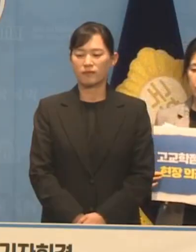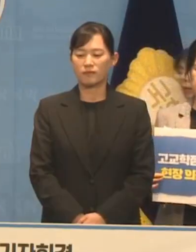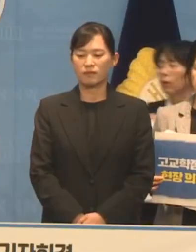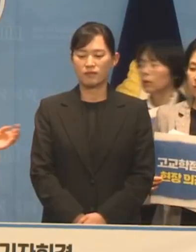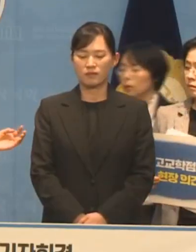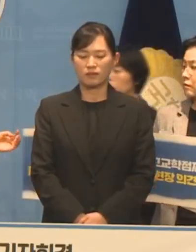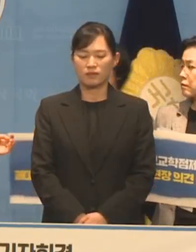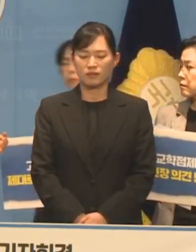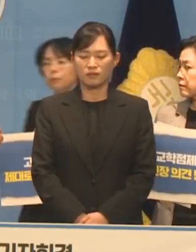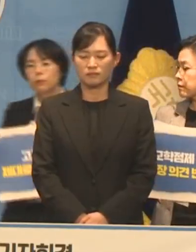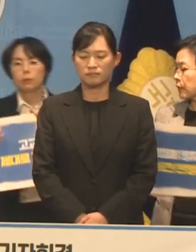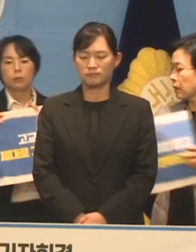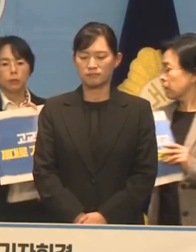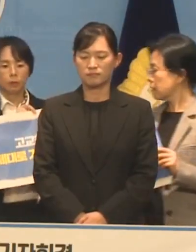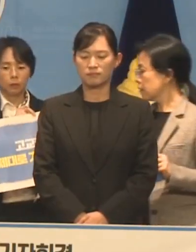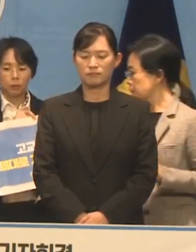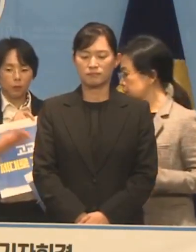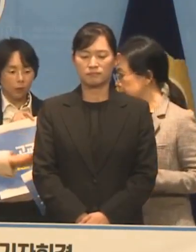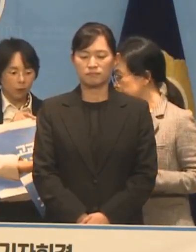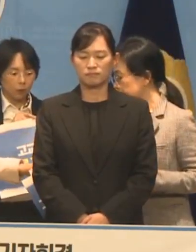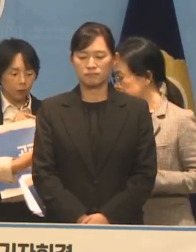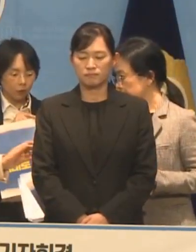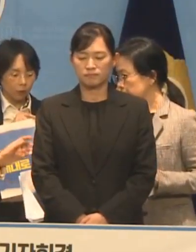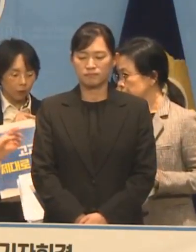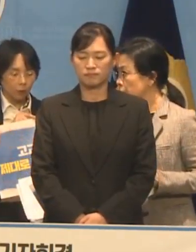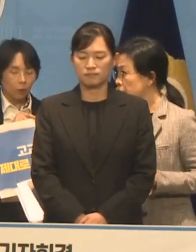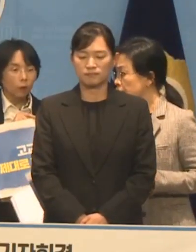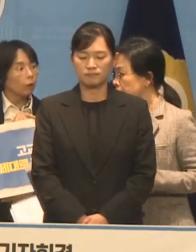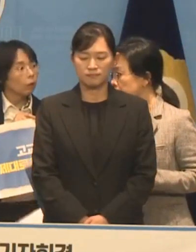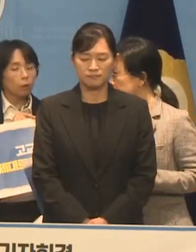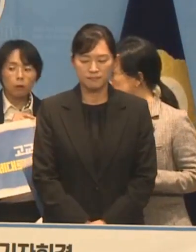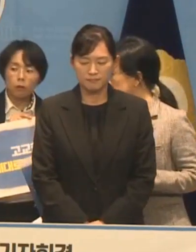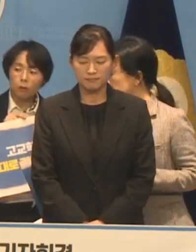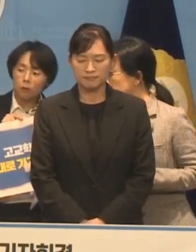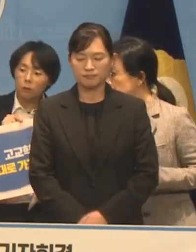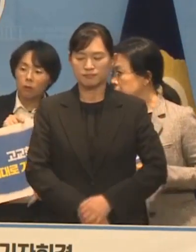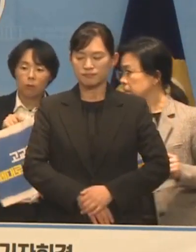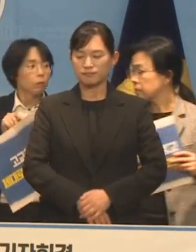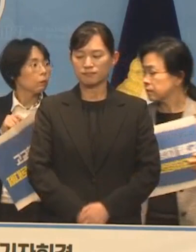이분 한쪽 더 이쪽으로 오시면 이쪽으로 오시면 앞으로 오시는 게 나을 것 같아.